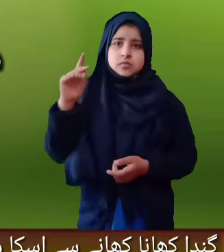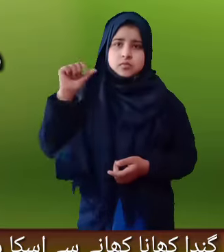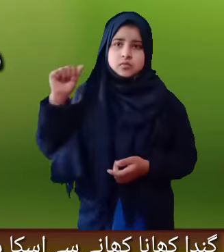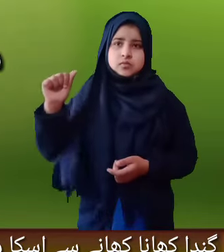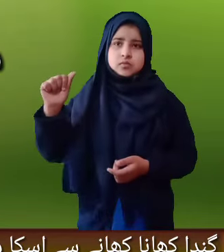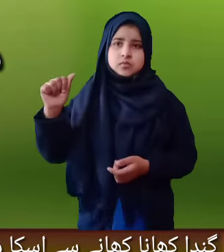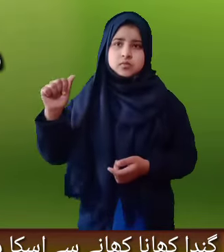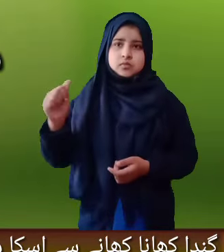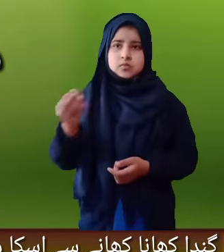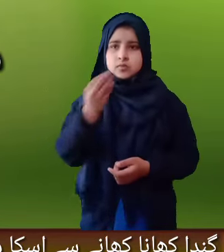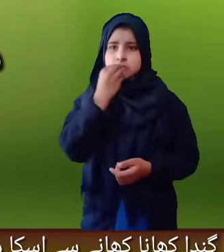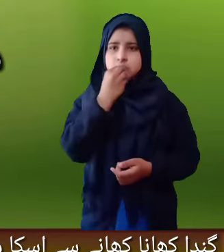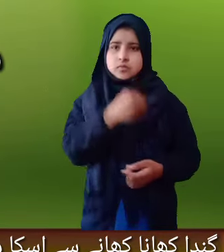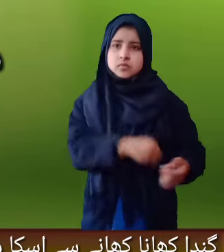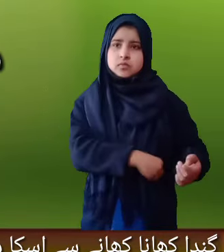उसका मैदा